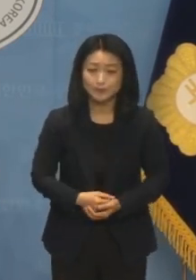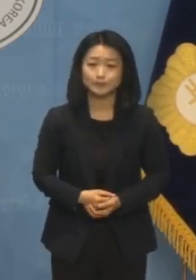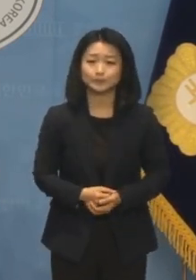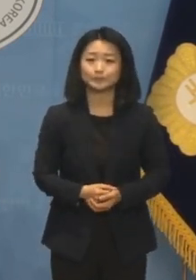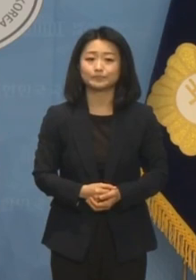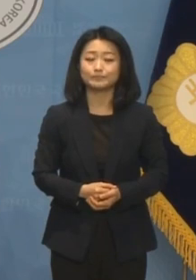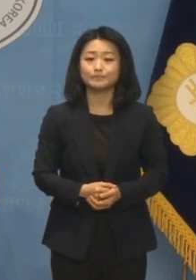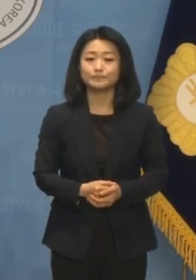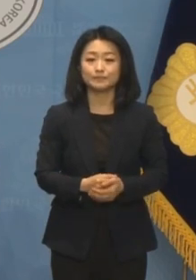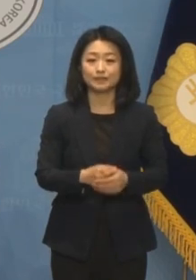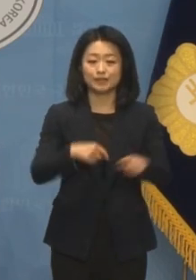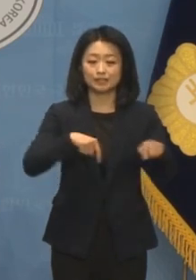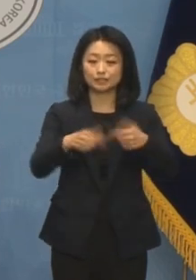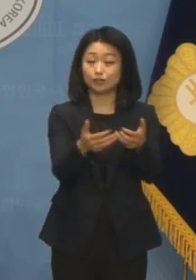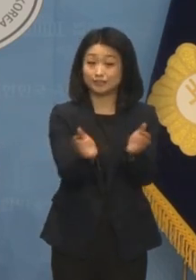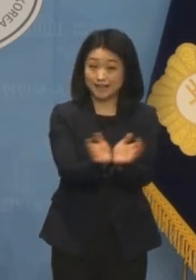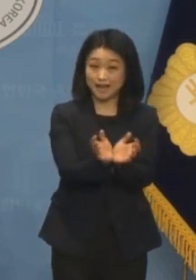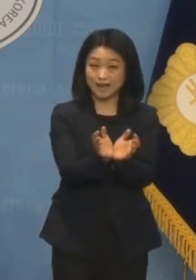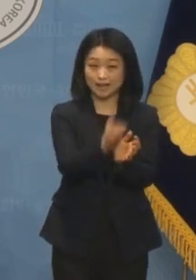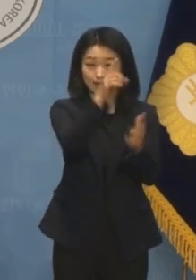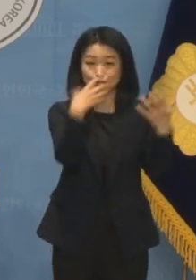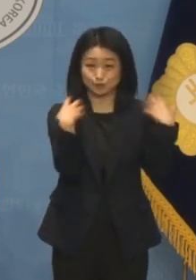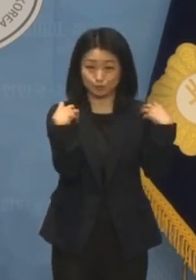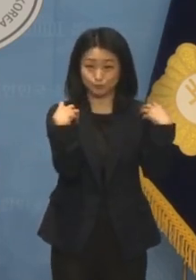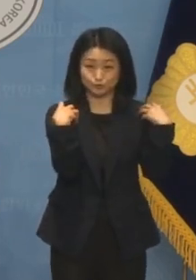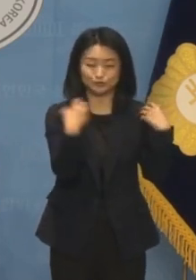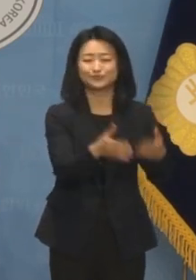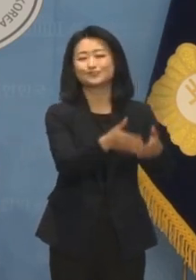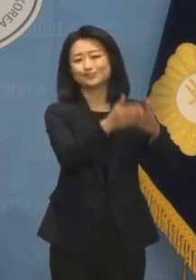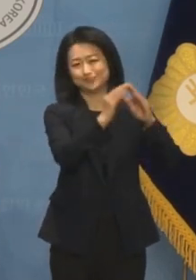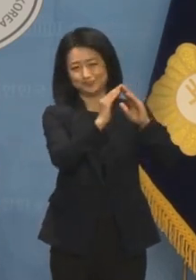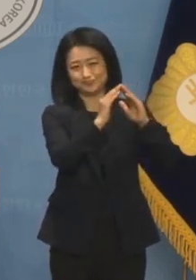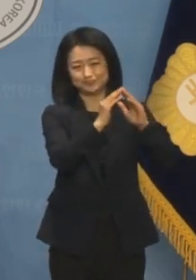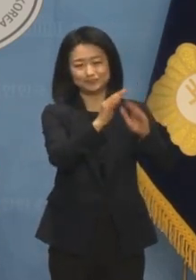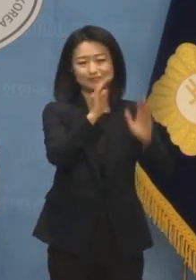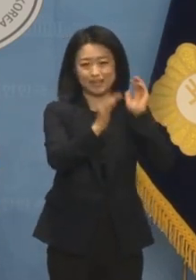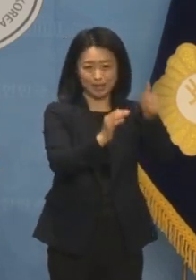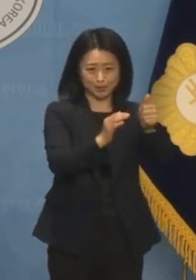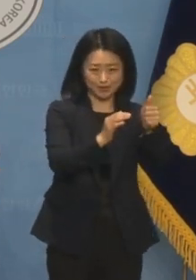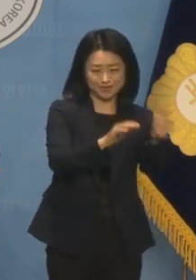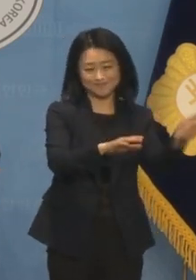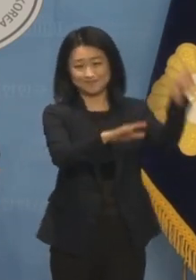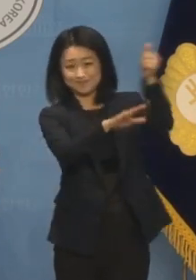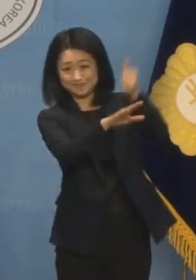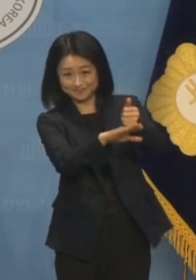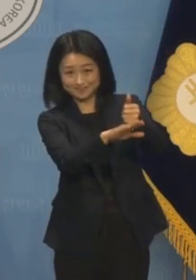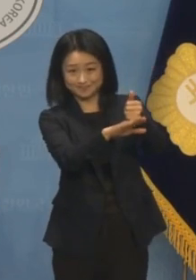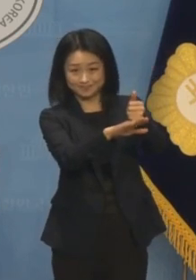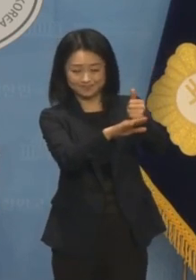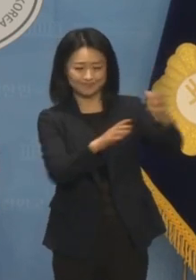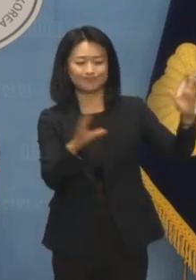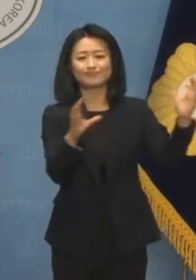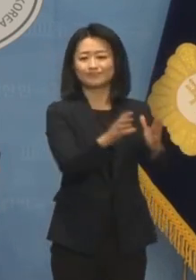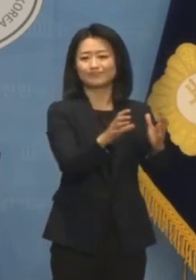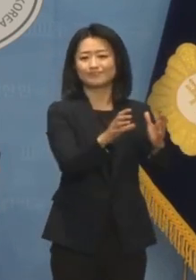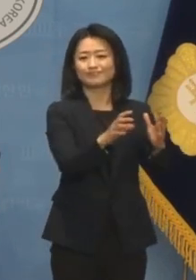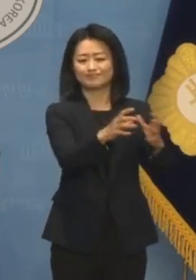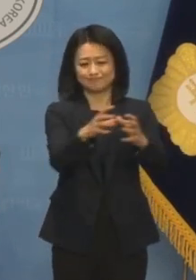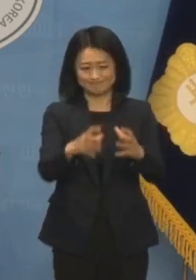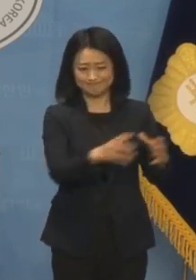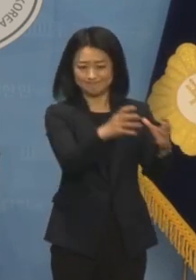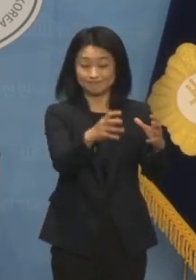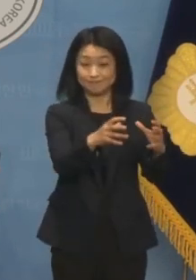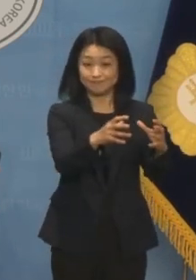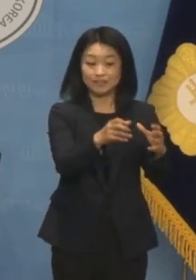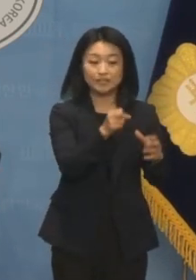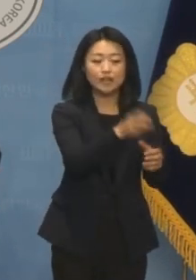정당은 정권을 창출하고 원내에 진입해 추구하는 가치를 현실에 구현하고자 하는 결사체입니다.